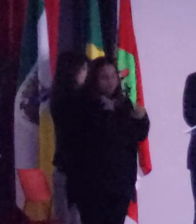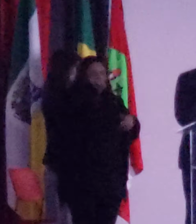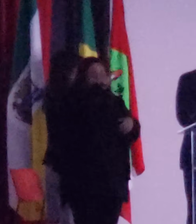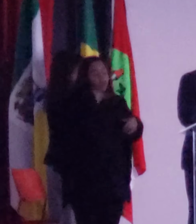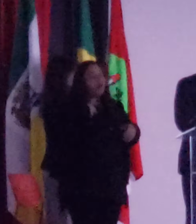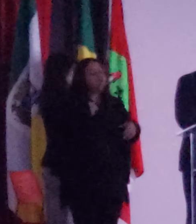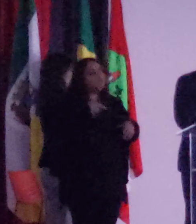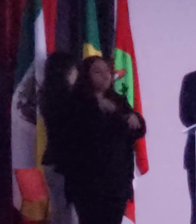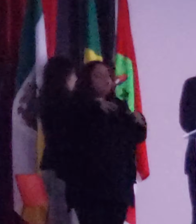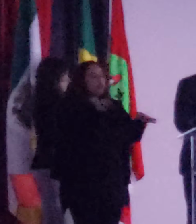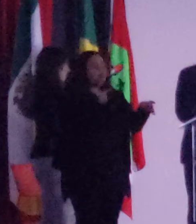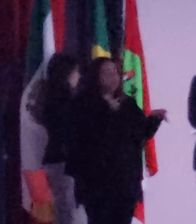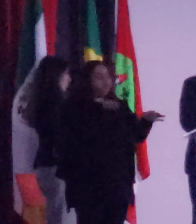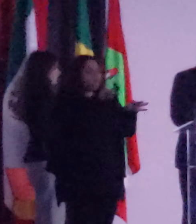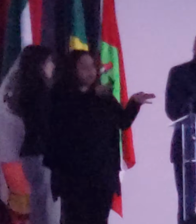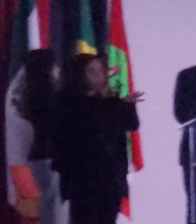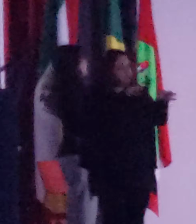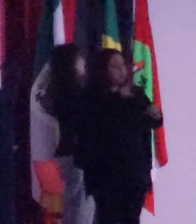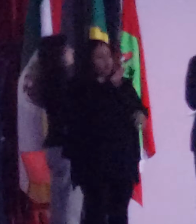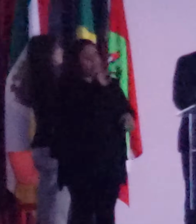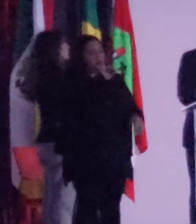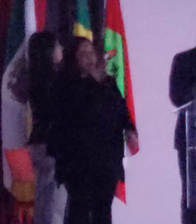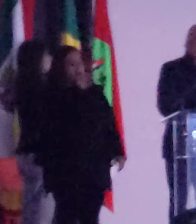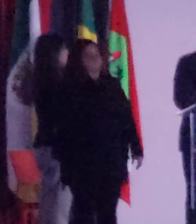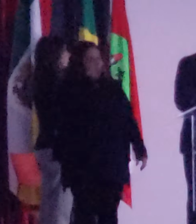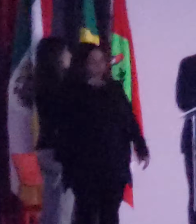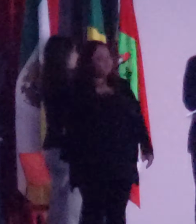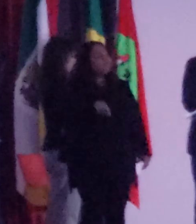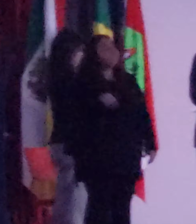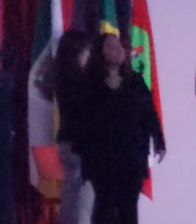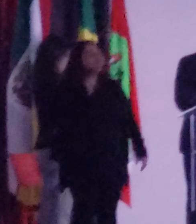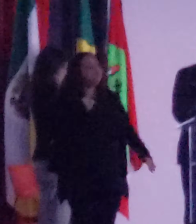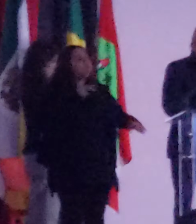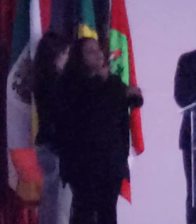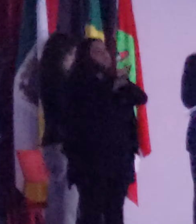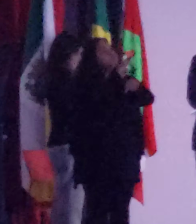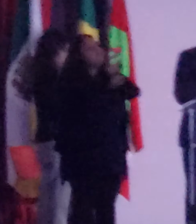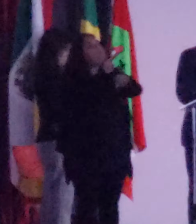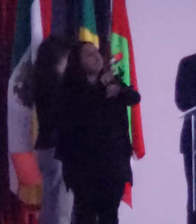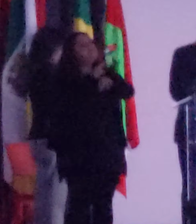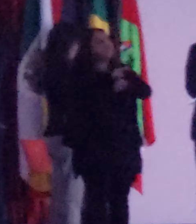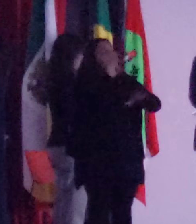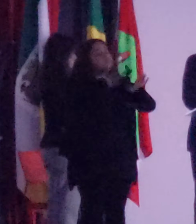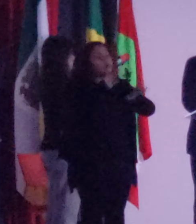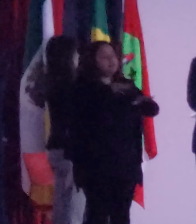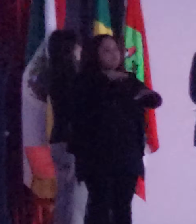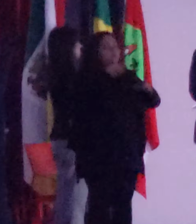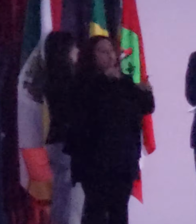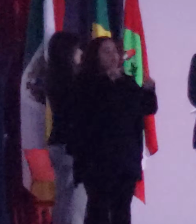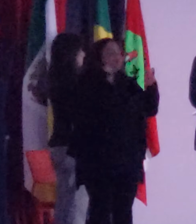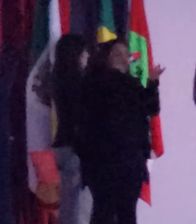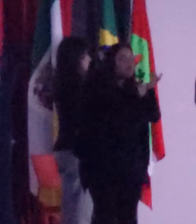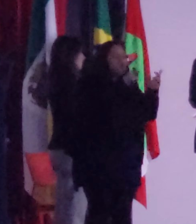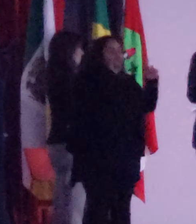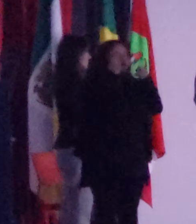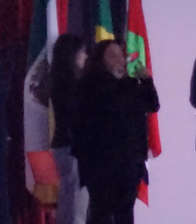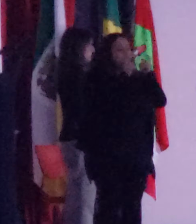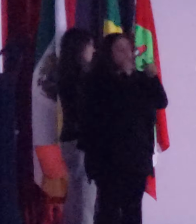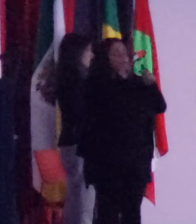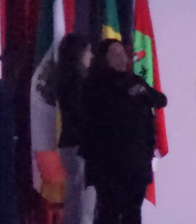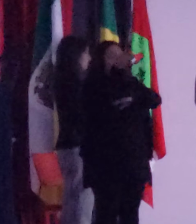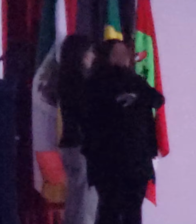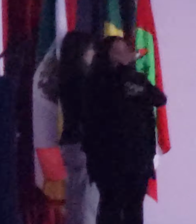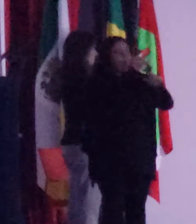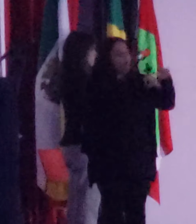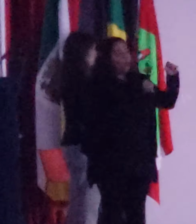e muitas vezes vou tomar no meu hotel ao BRAM no Muga. Na conversa